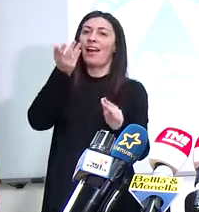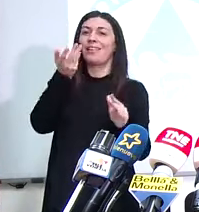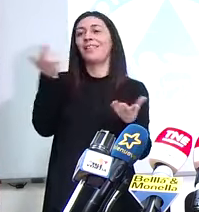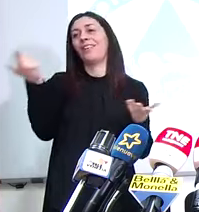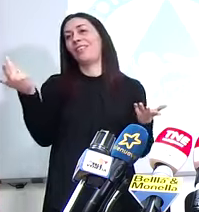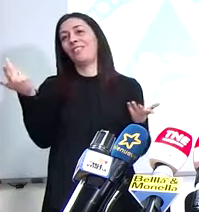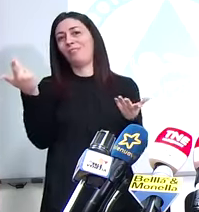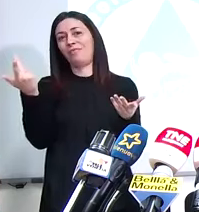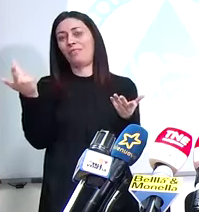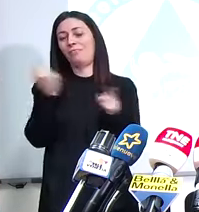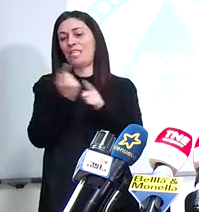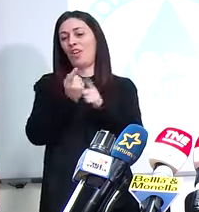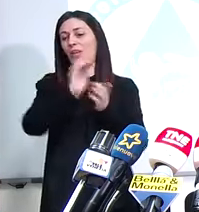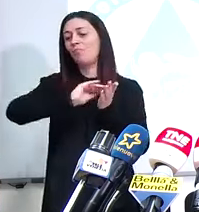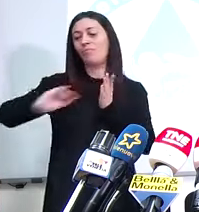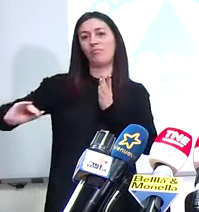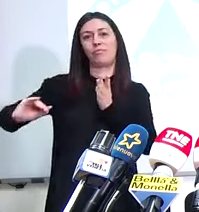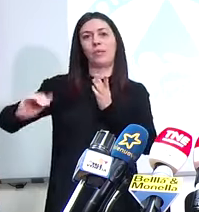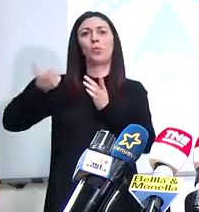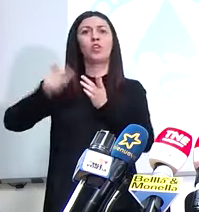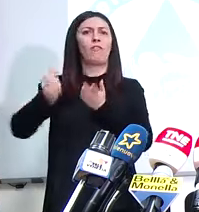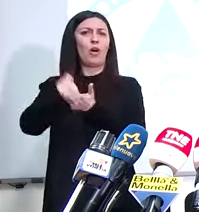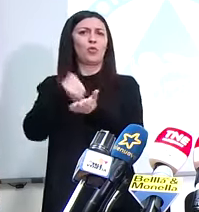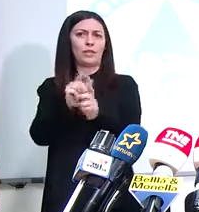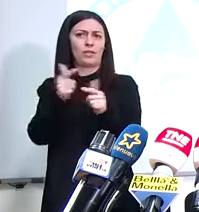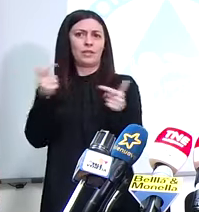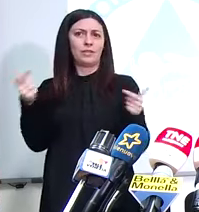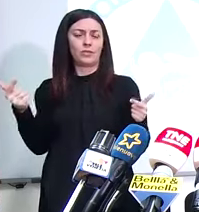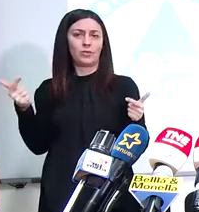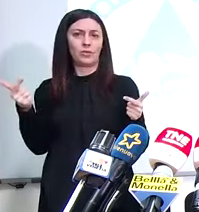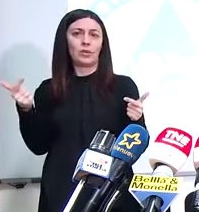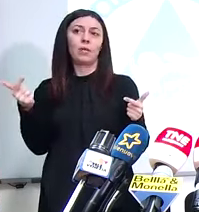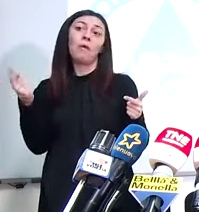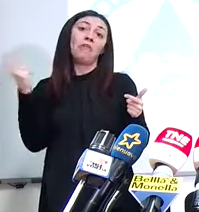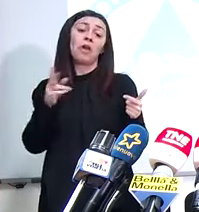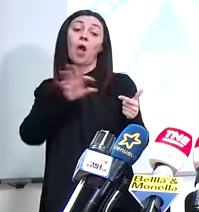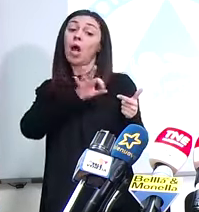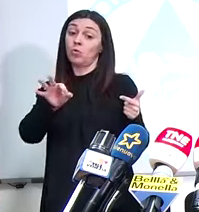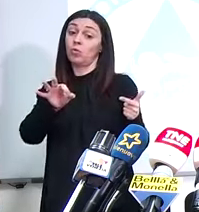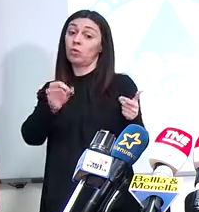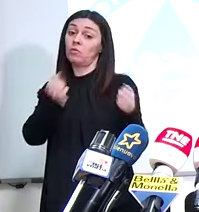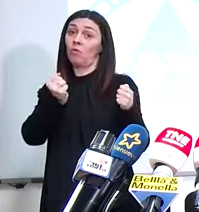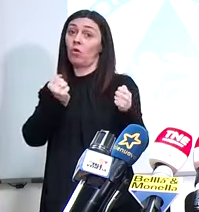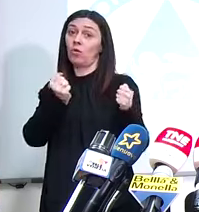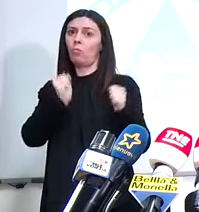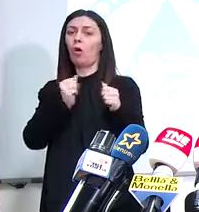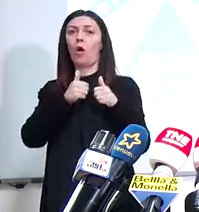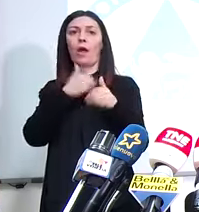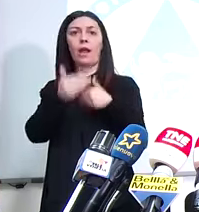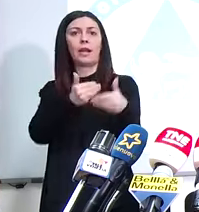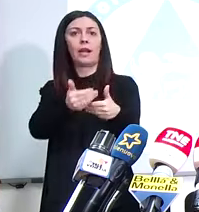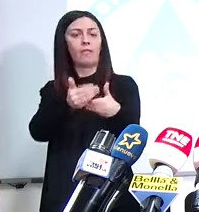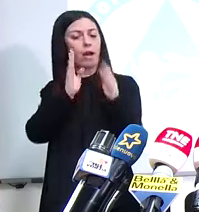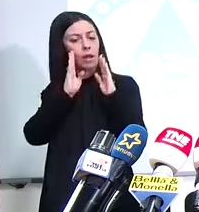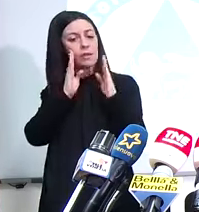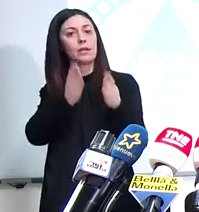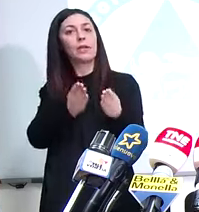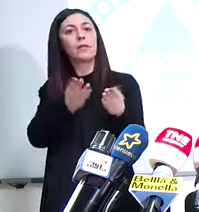sta però è pur vero che qualche linea solida si legge nella stampa internazionale